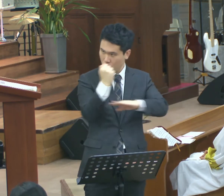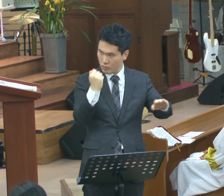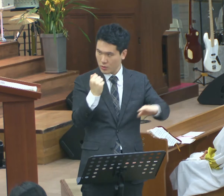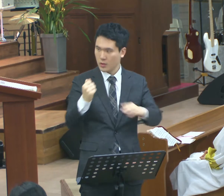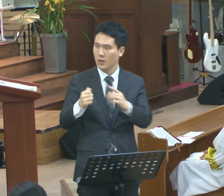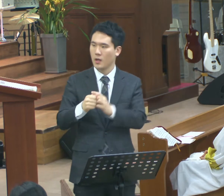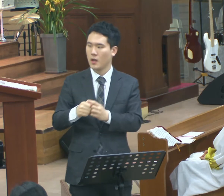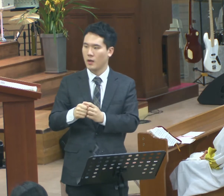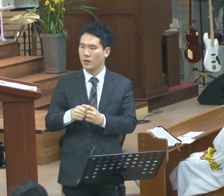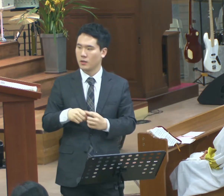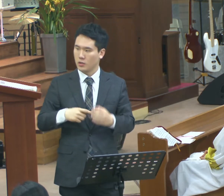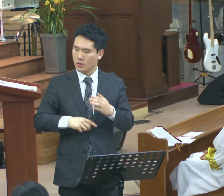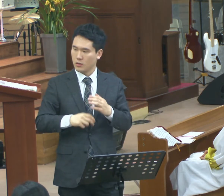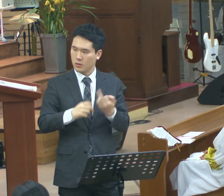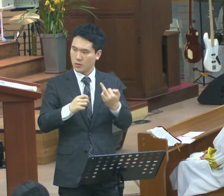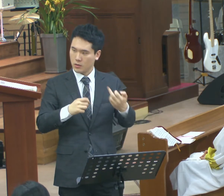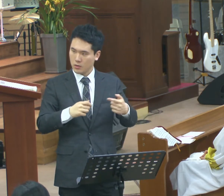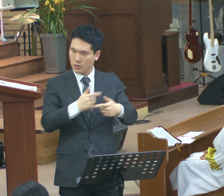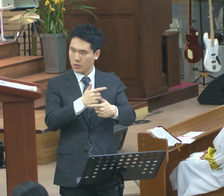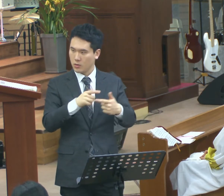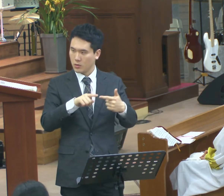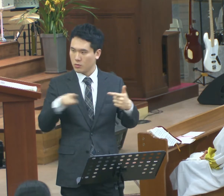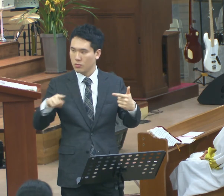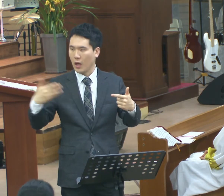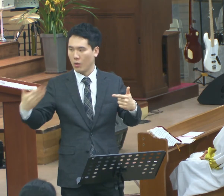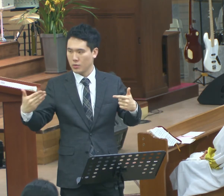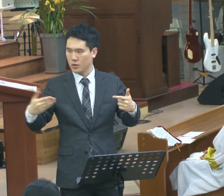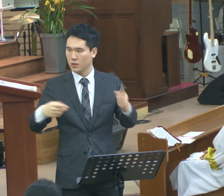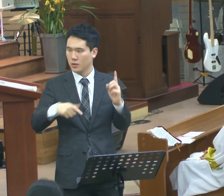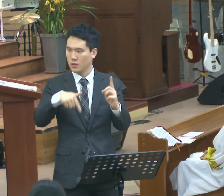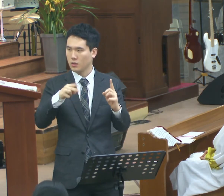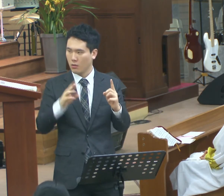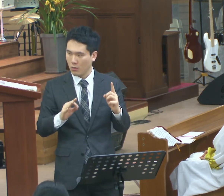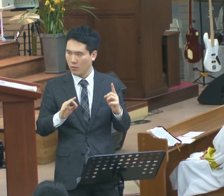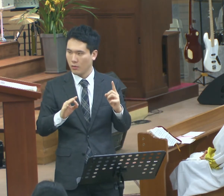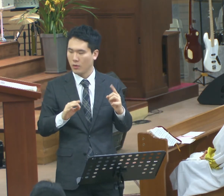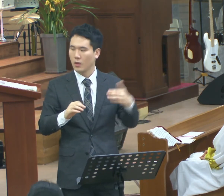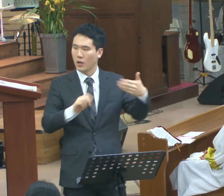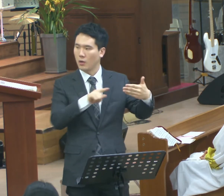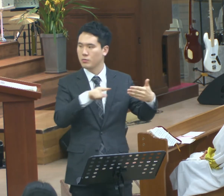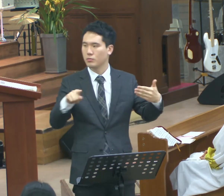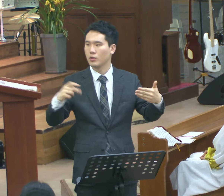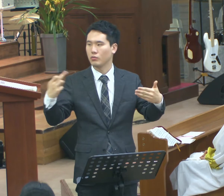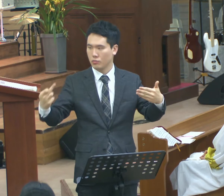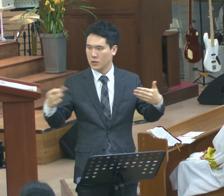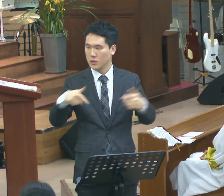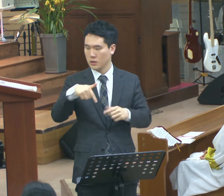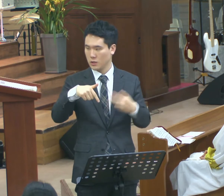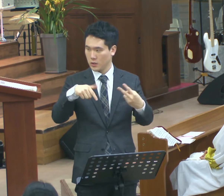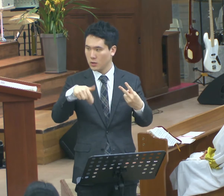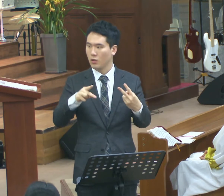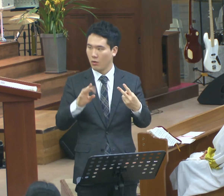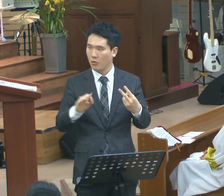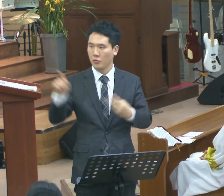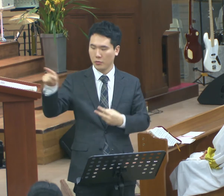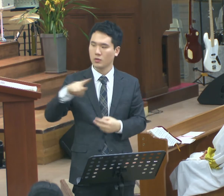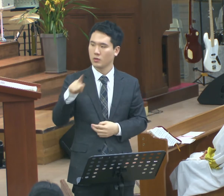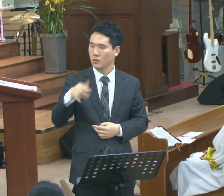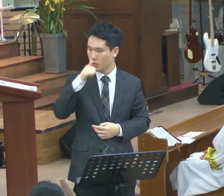2경, 12시부터 3시까지 3경이에요. 그럼 한 어둑어둑해질 때 한 7, 8시에 출발했으면